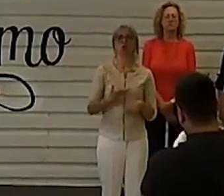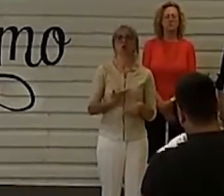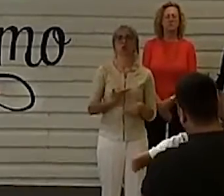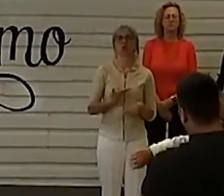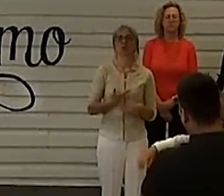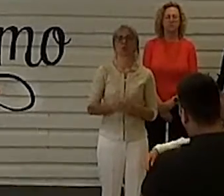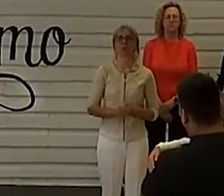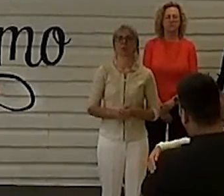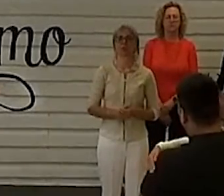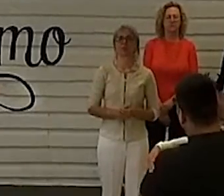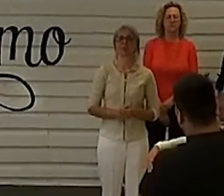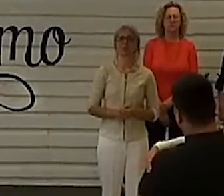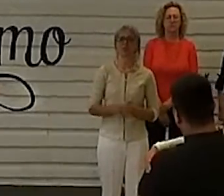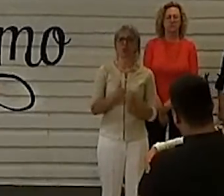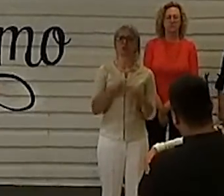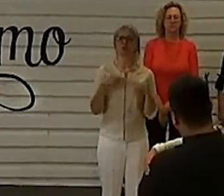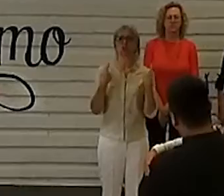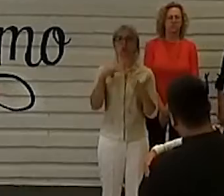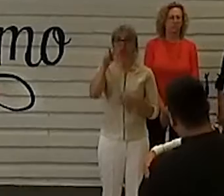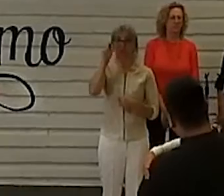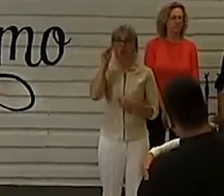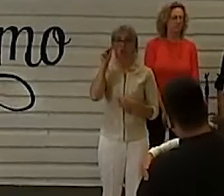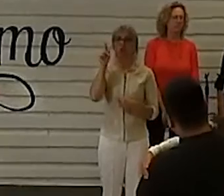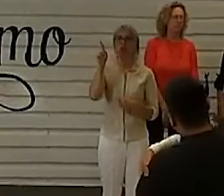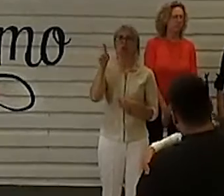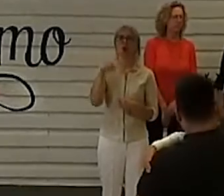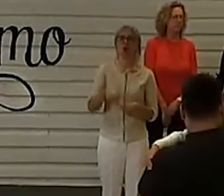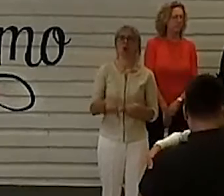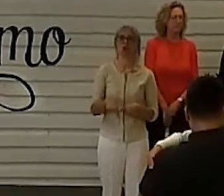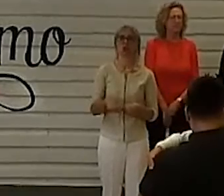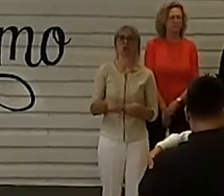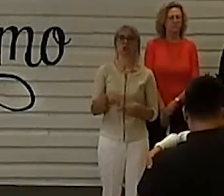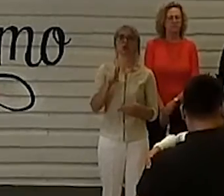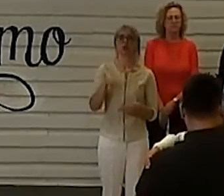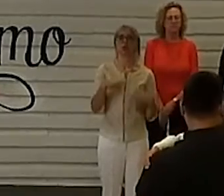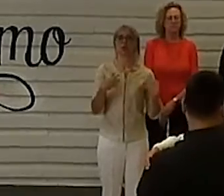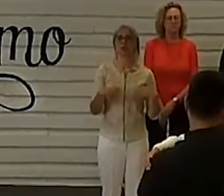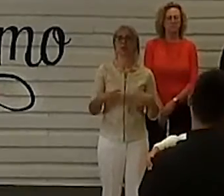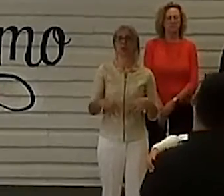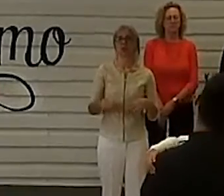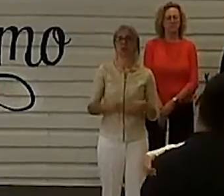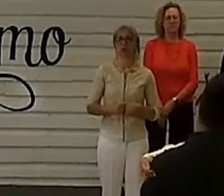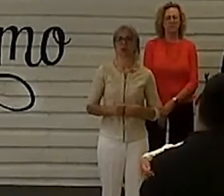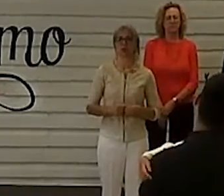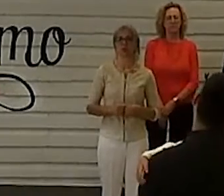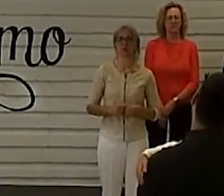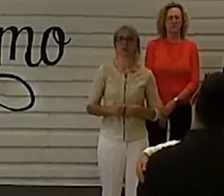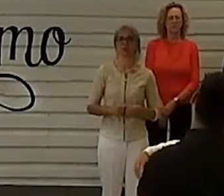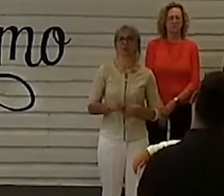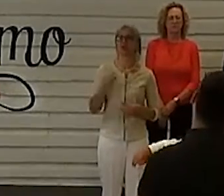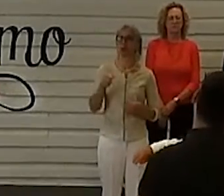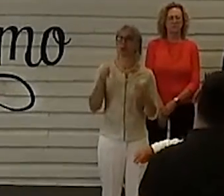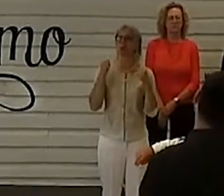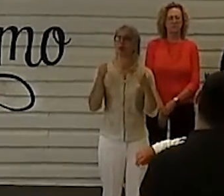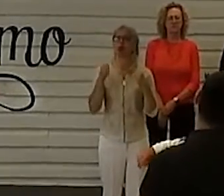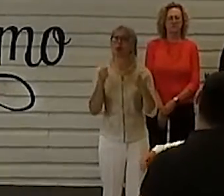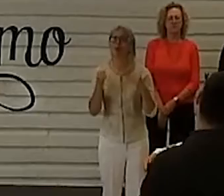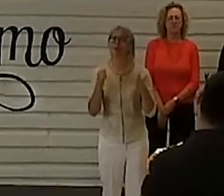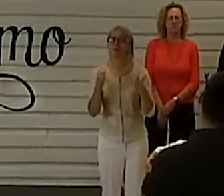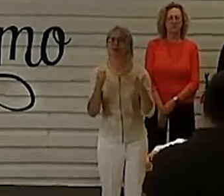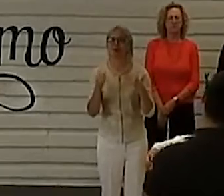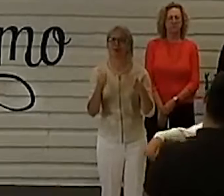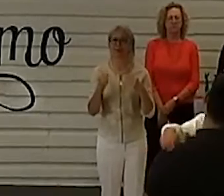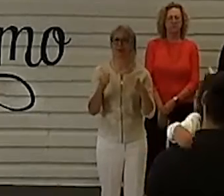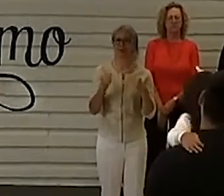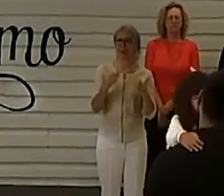Signore, noi riconosciamo che tu ancora oggi, nel 2019, sei potente da cambiare e trasformare